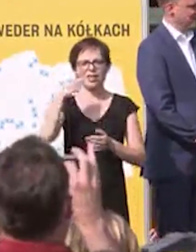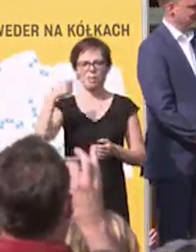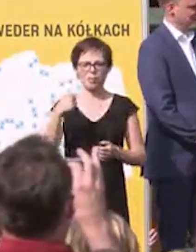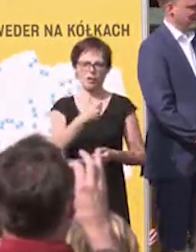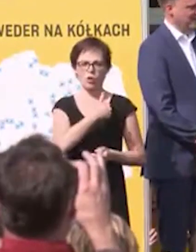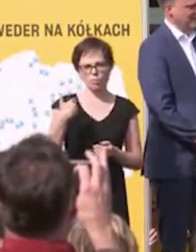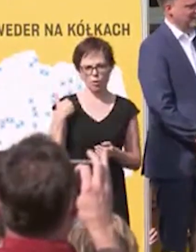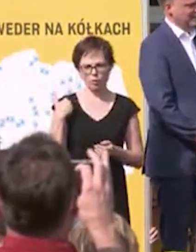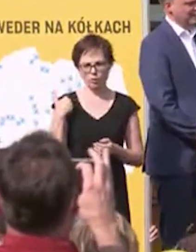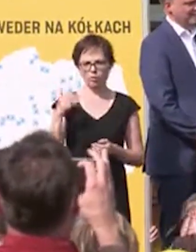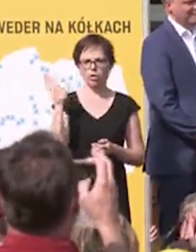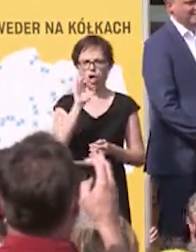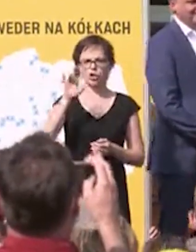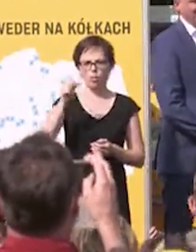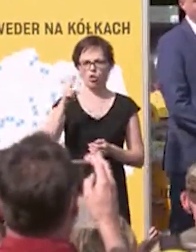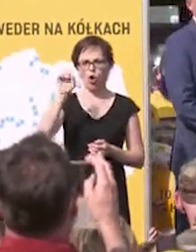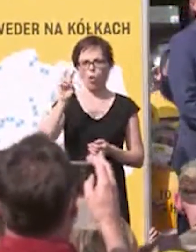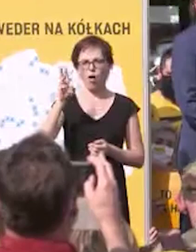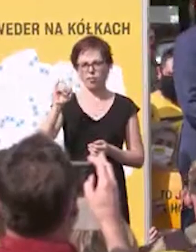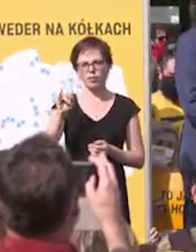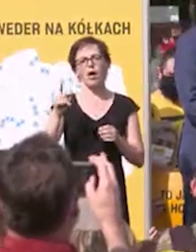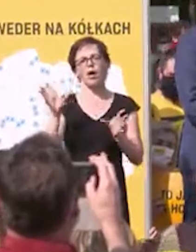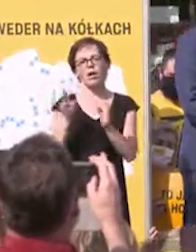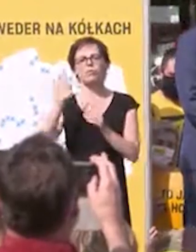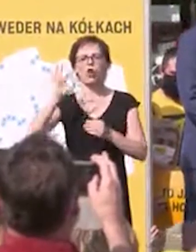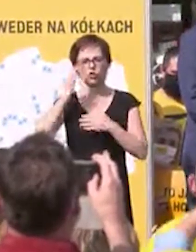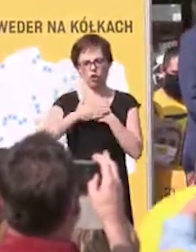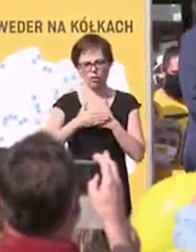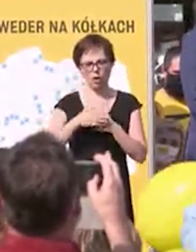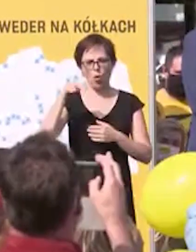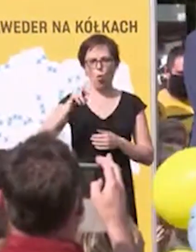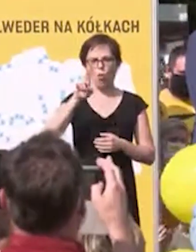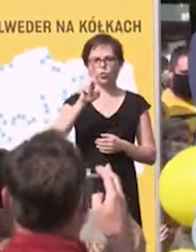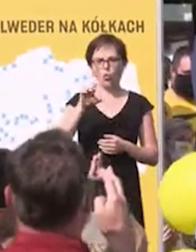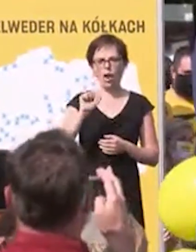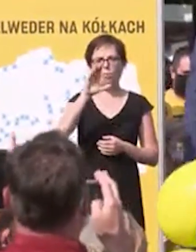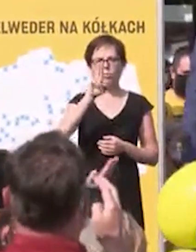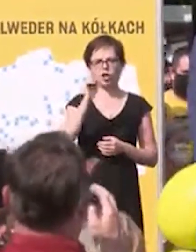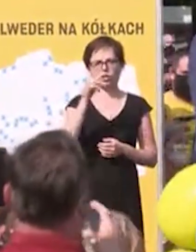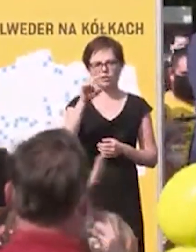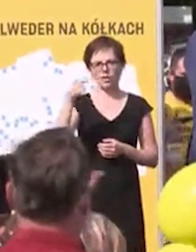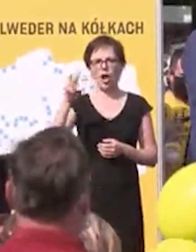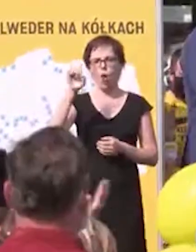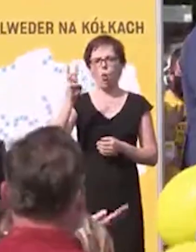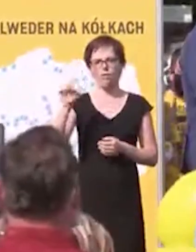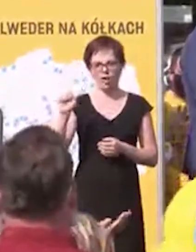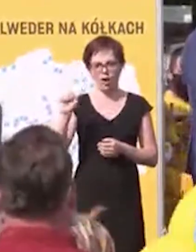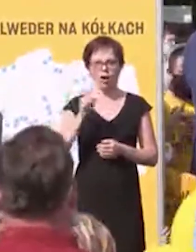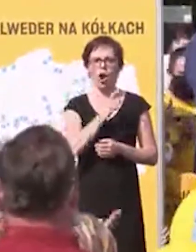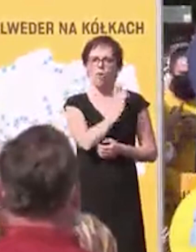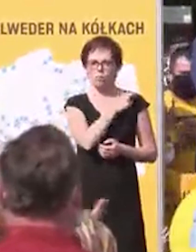prezydenta Rzeczypospolitej Szymon Hołownia i jego żona Urszula Brzezińska-Hołownia, porucznik